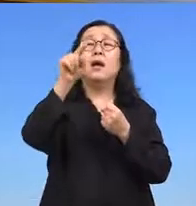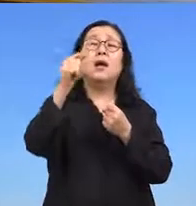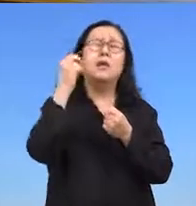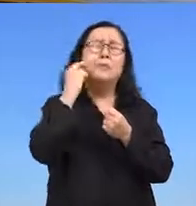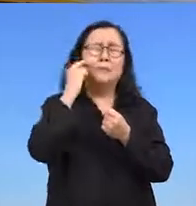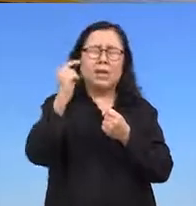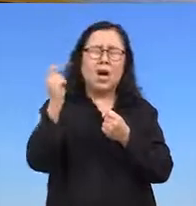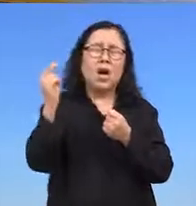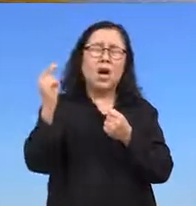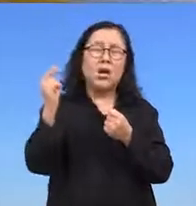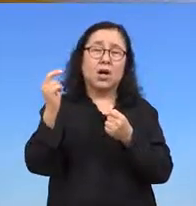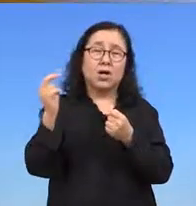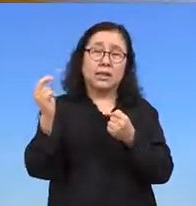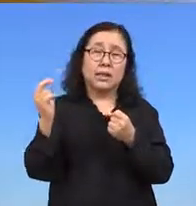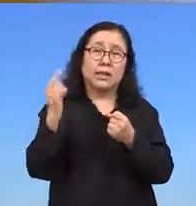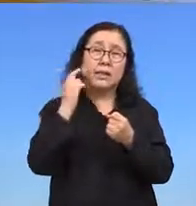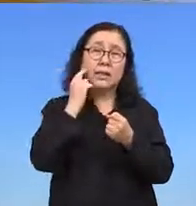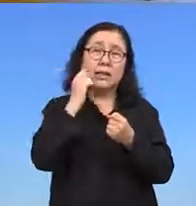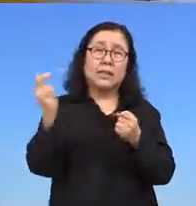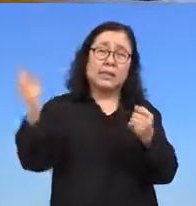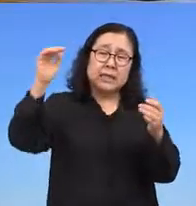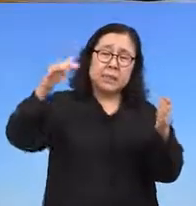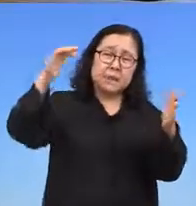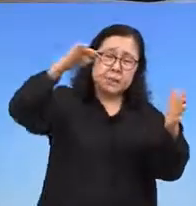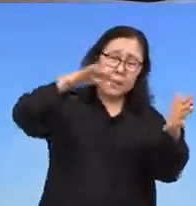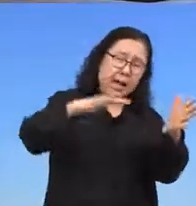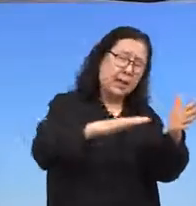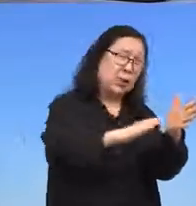저 거친 파도가 반석이 되고,